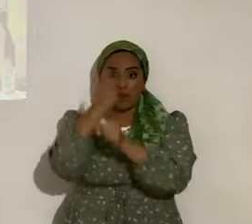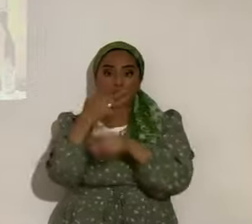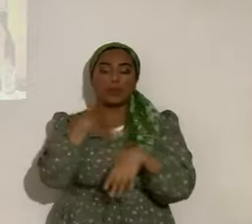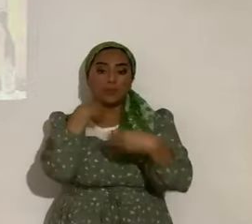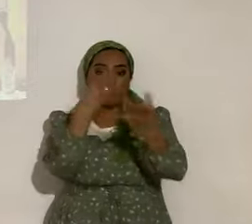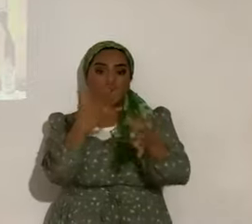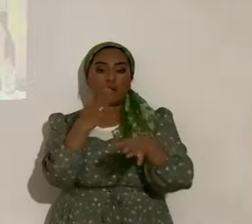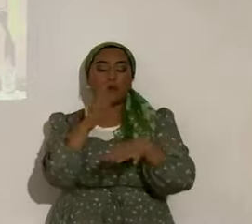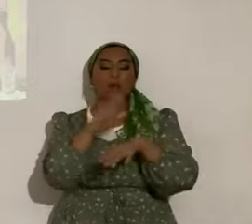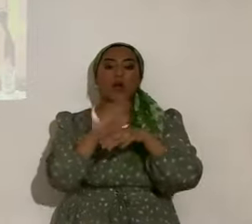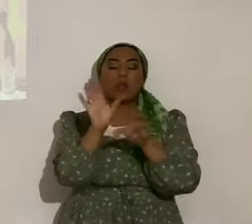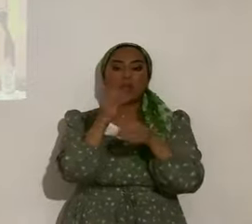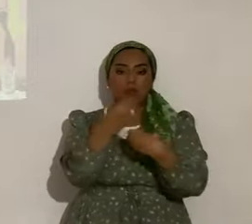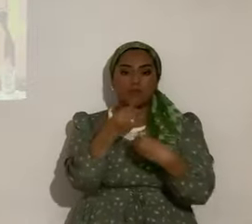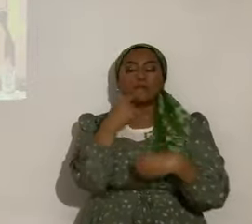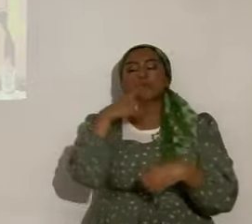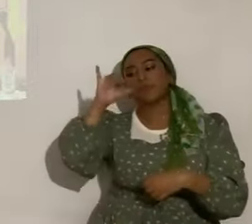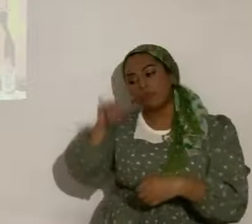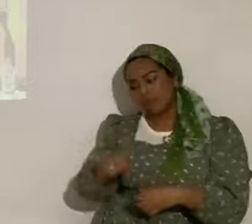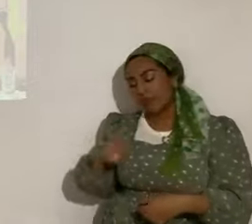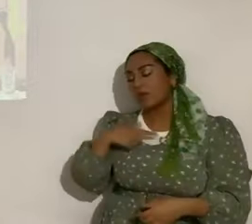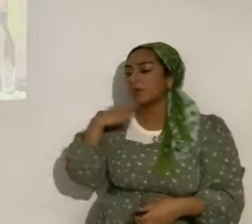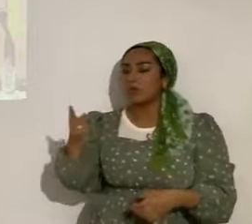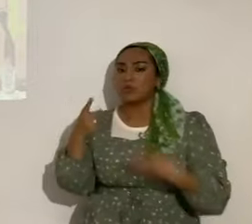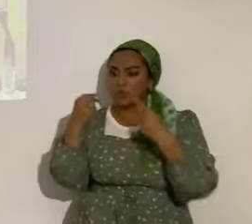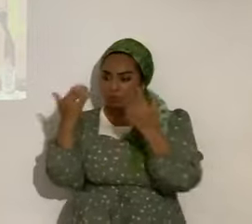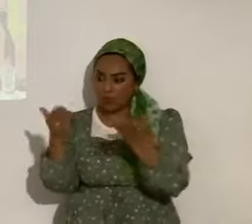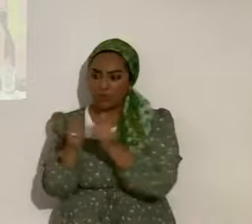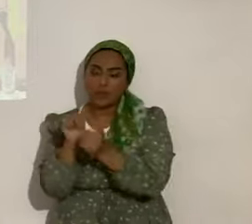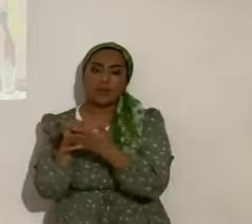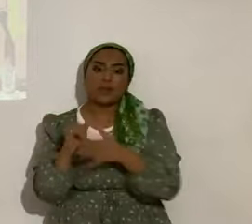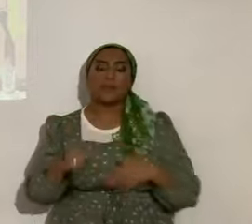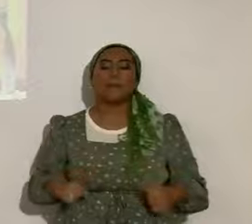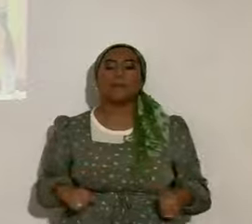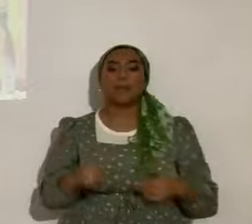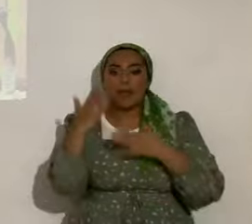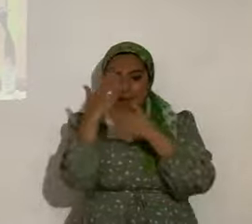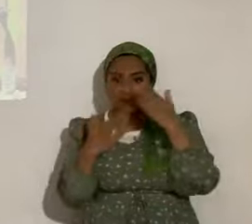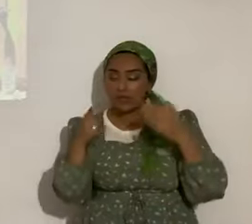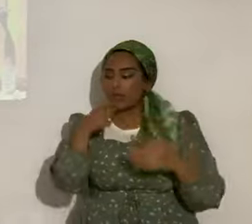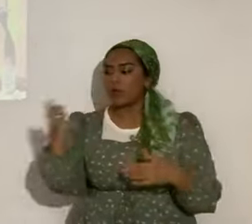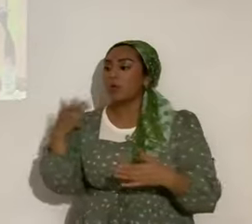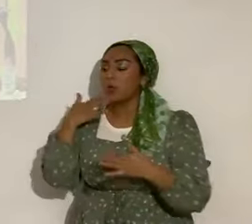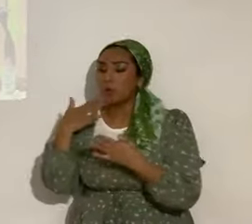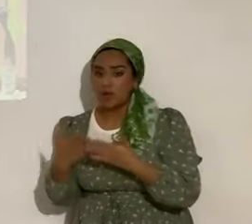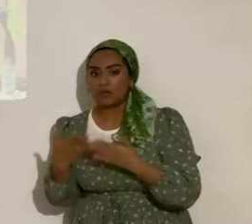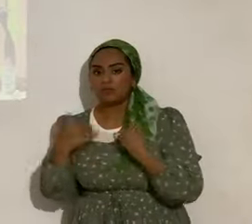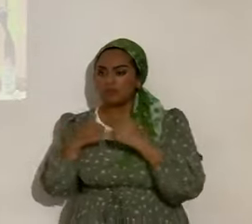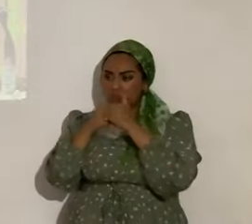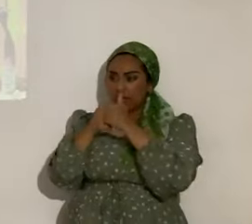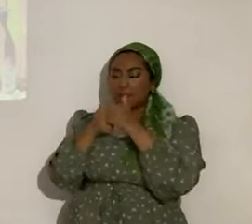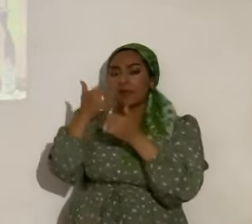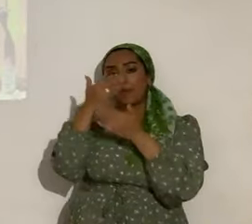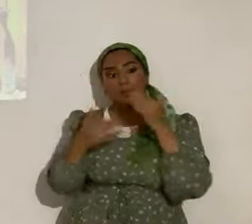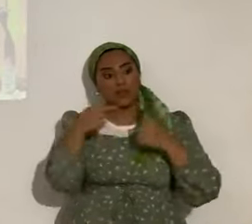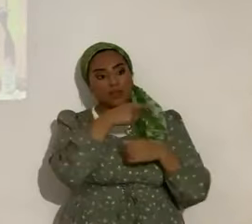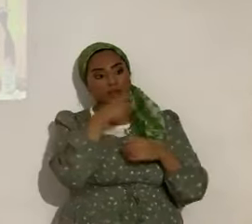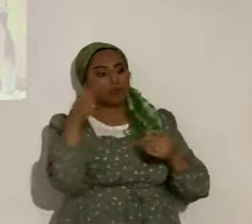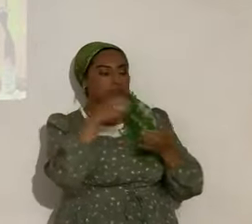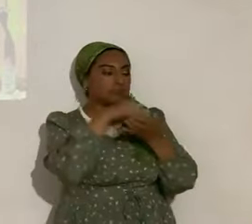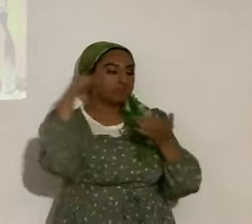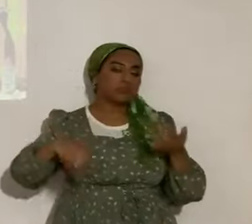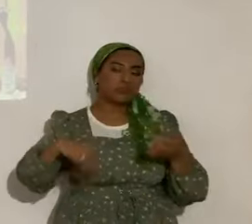oficina. La verdad, sí, Roy, pues entonces actúa con eso. Unos han sido maduros y siguen adelante, y otros se fueron desde hace ya